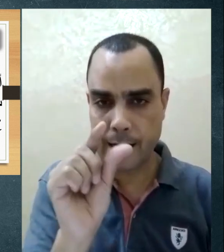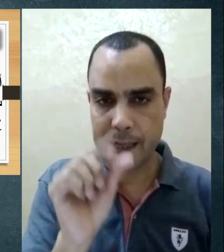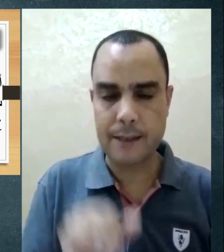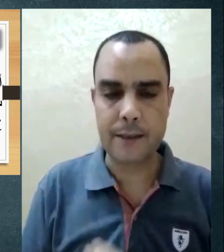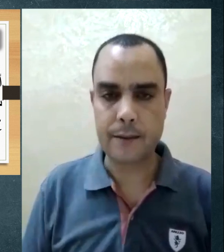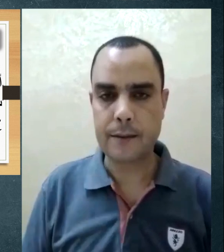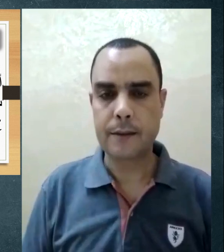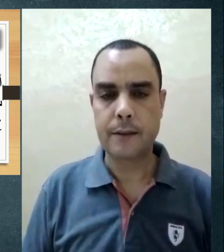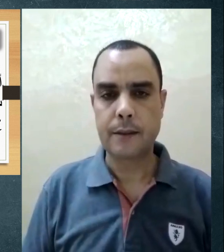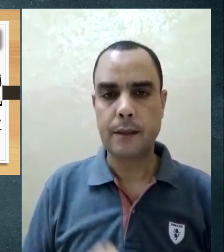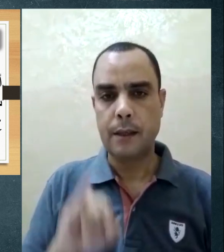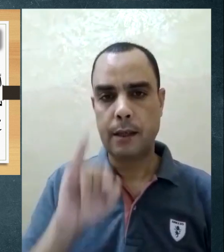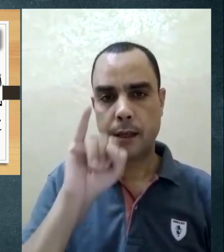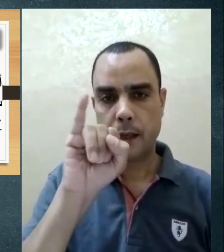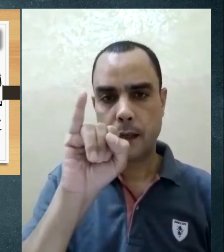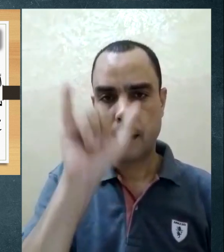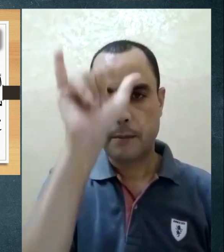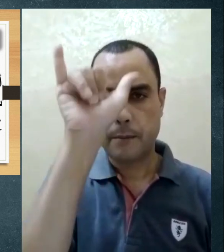كلمة